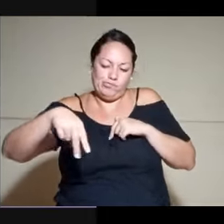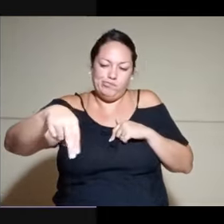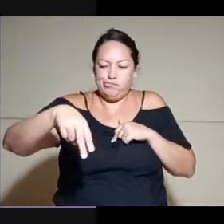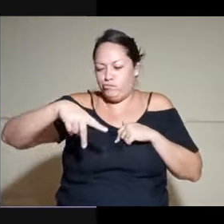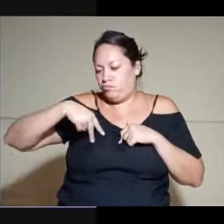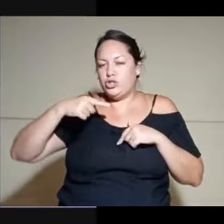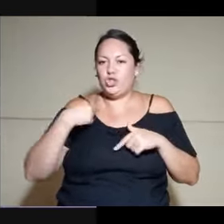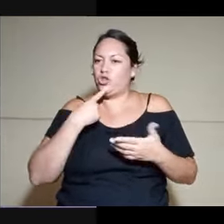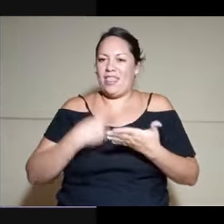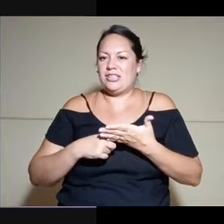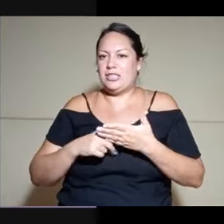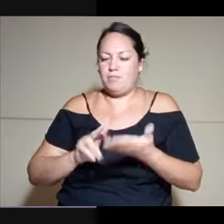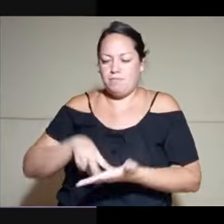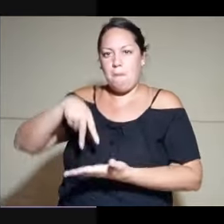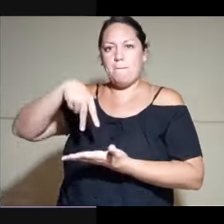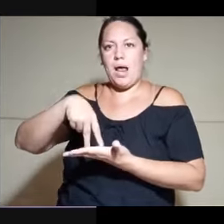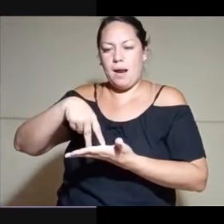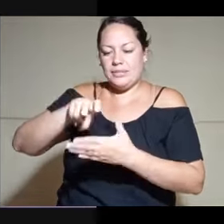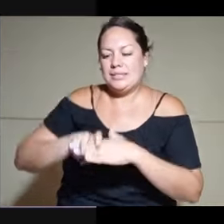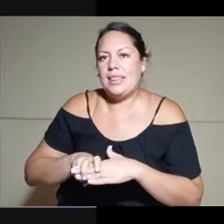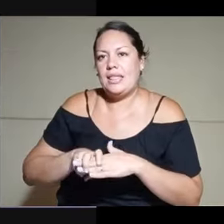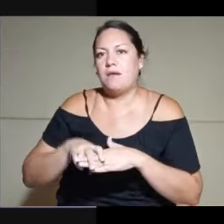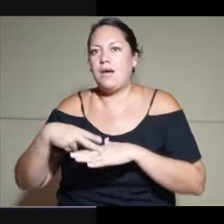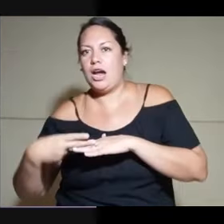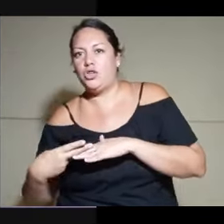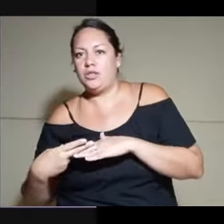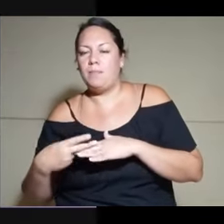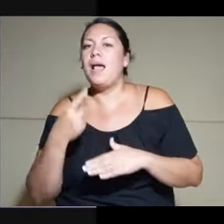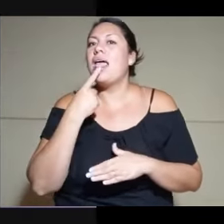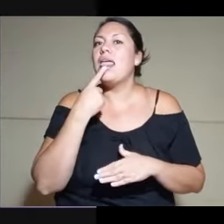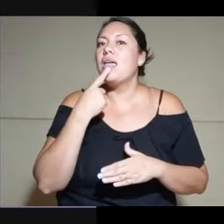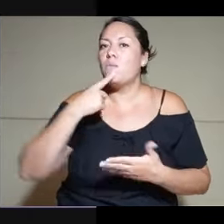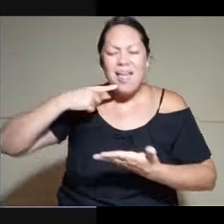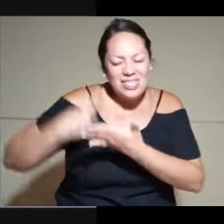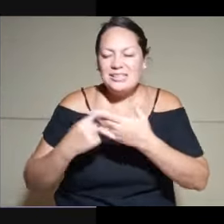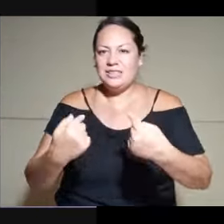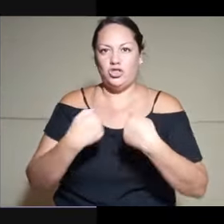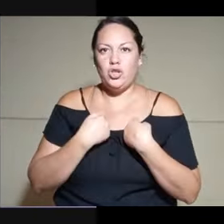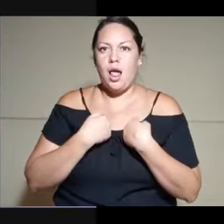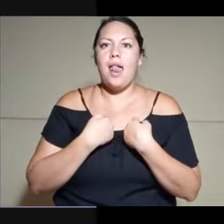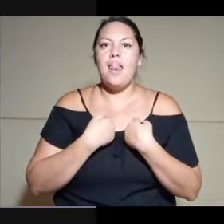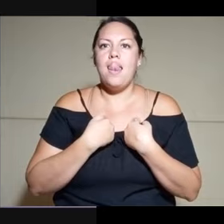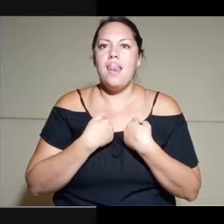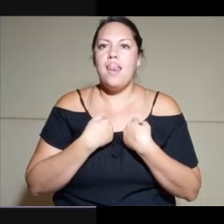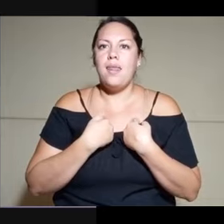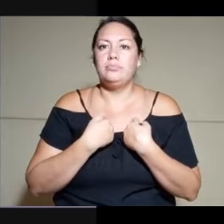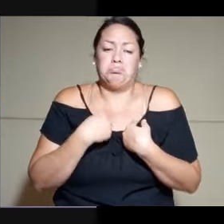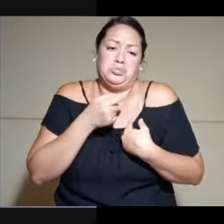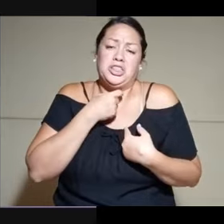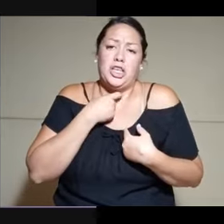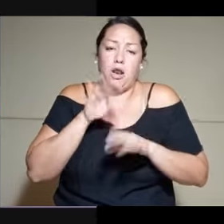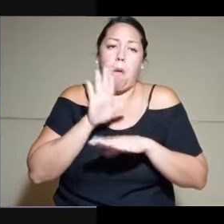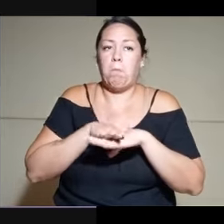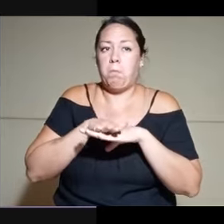músculos esqueléticos. Son los músculos del tronco, los que nos permiten movernos, que nosotros elegimos movernos, que es voluntario el acto